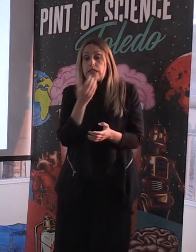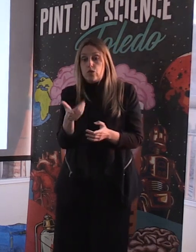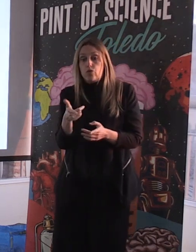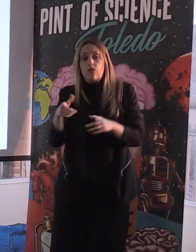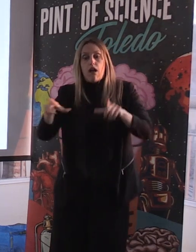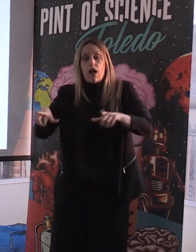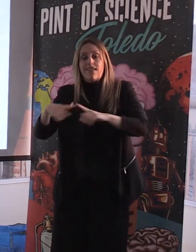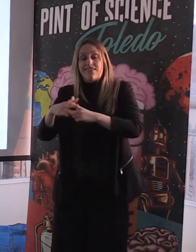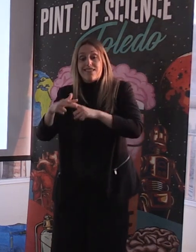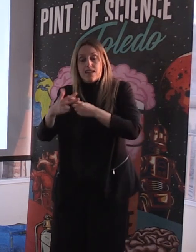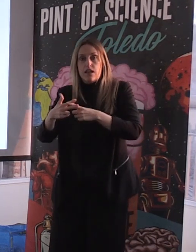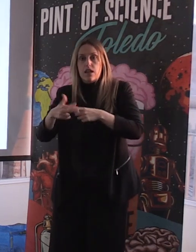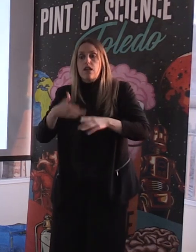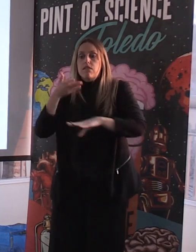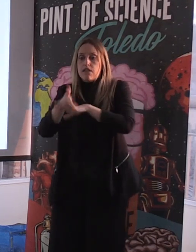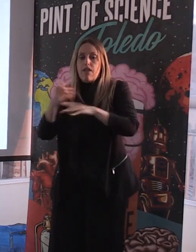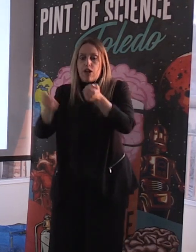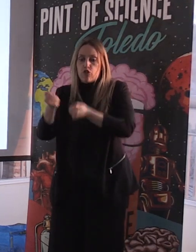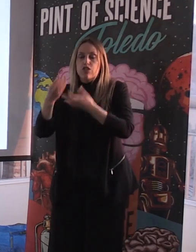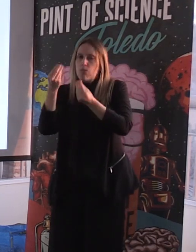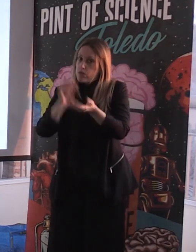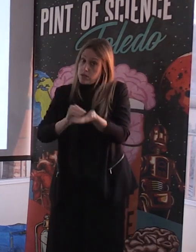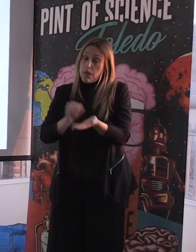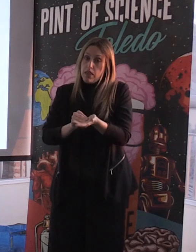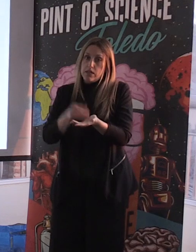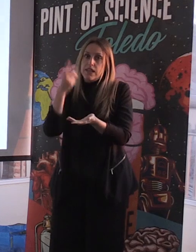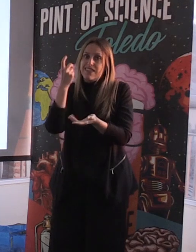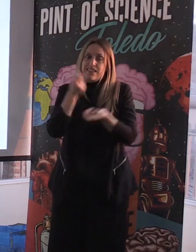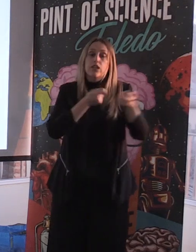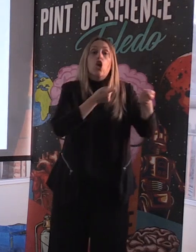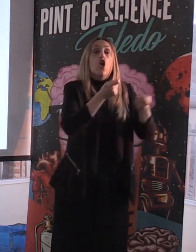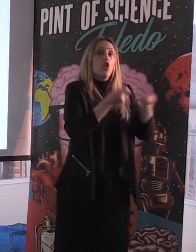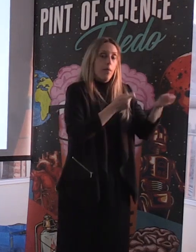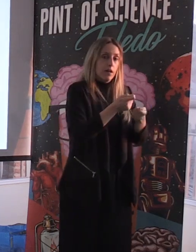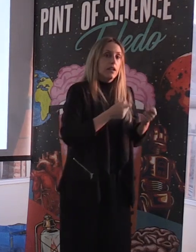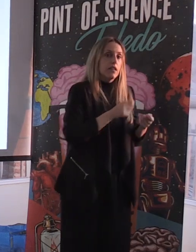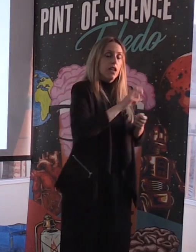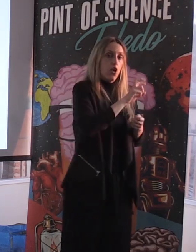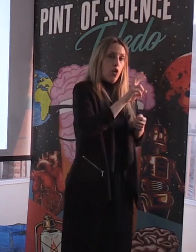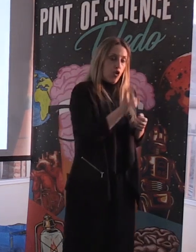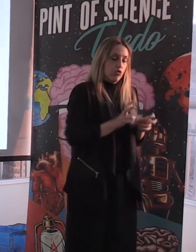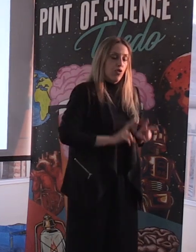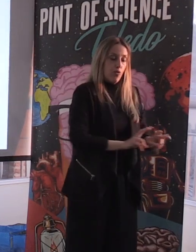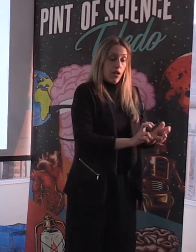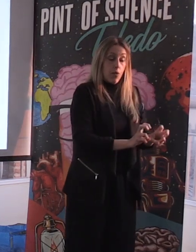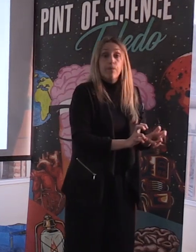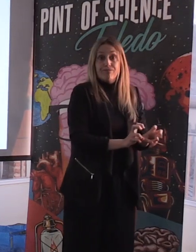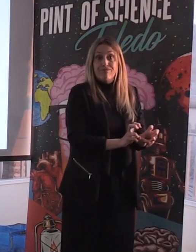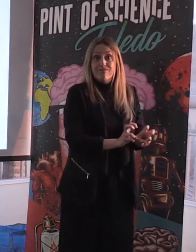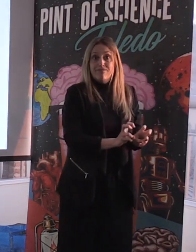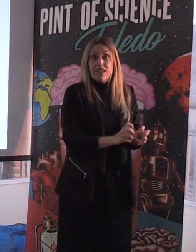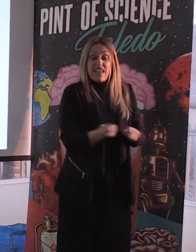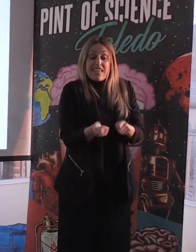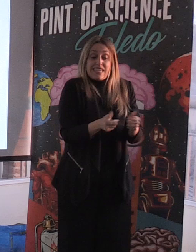cómprate otro nuevo. Y esto de el nuevo coche, estos son los niños. Entonces la teoría de Weismann